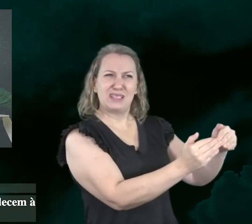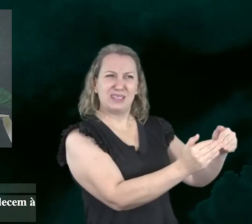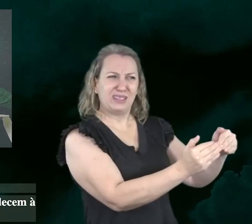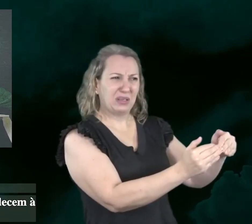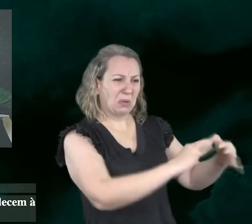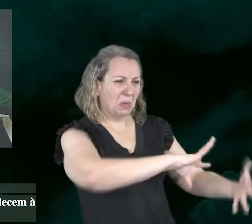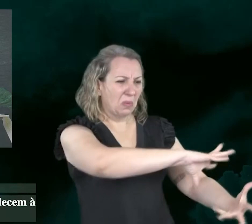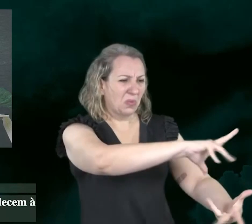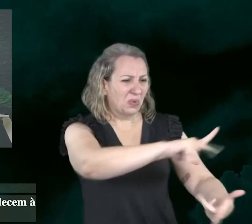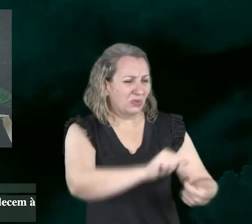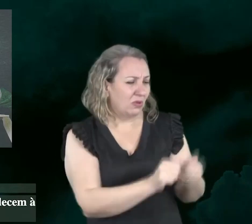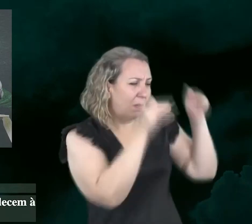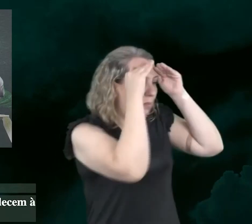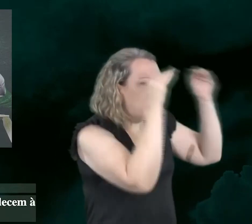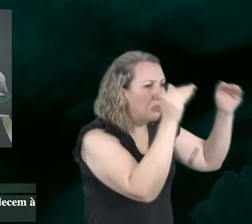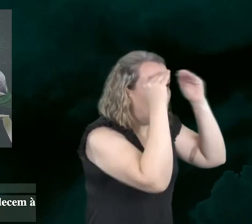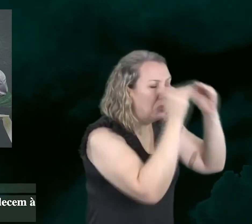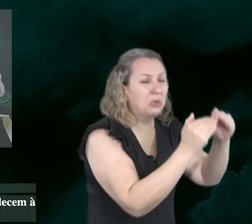Esses